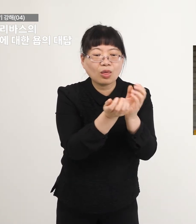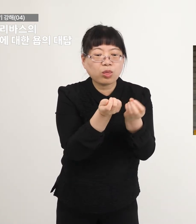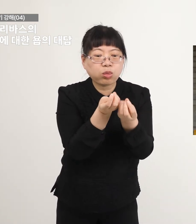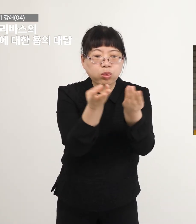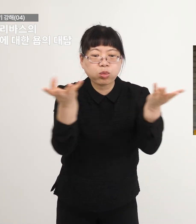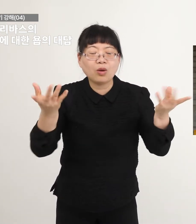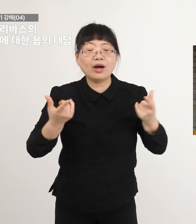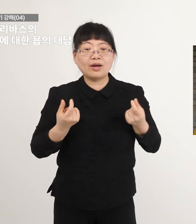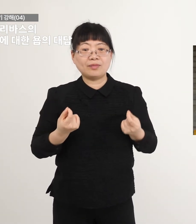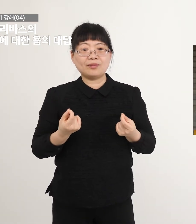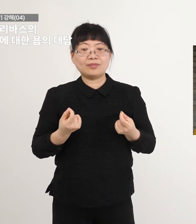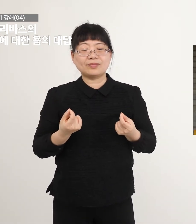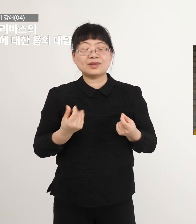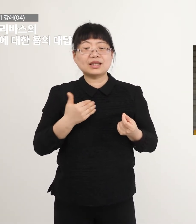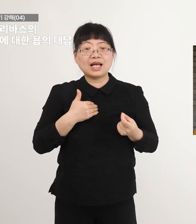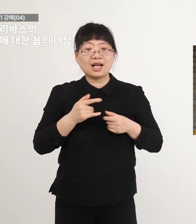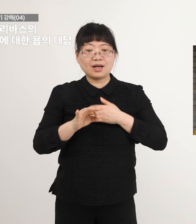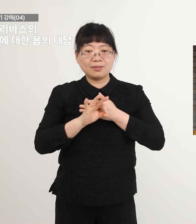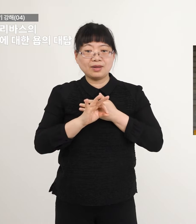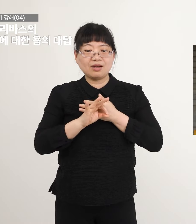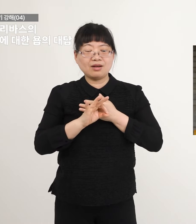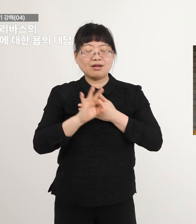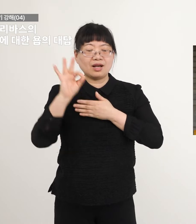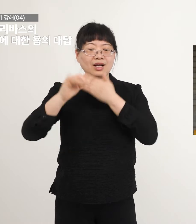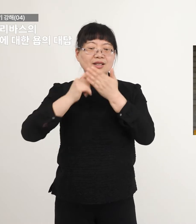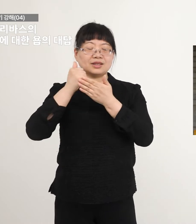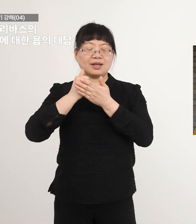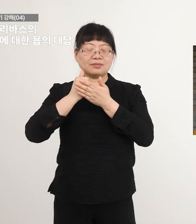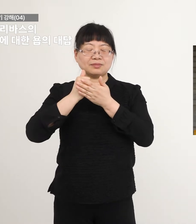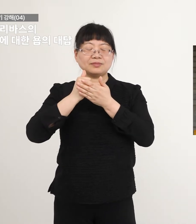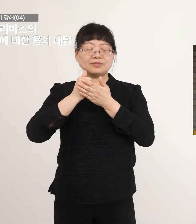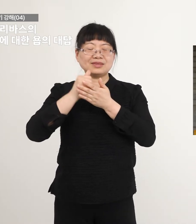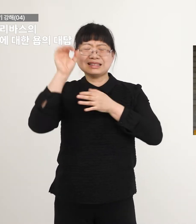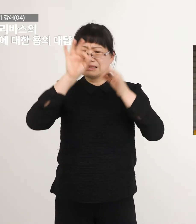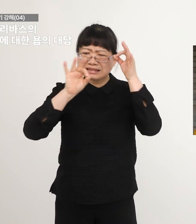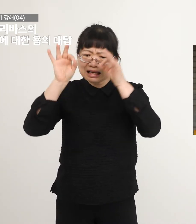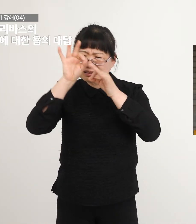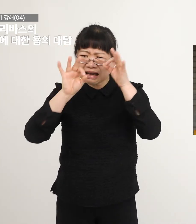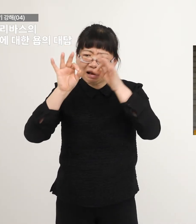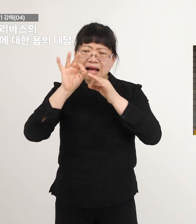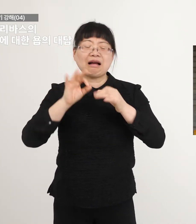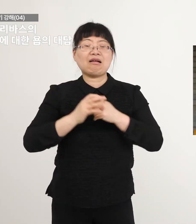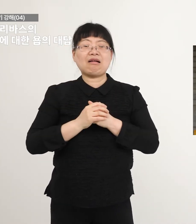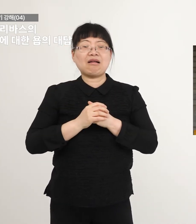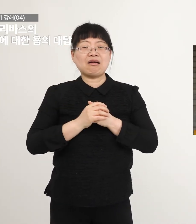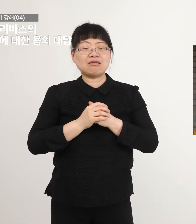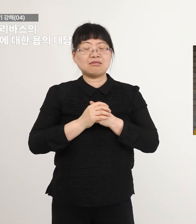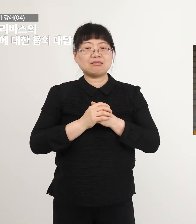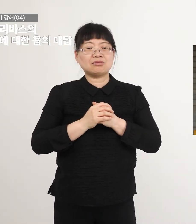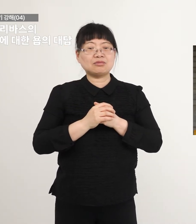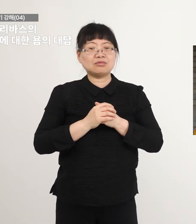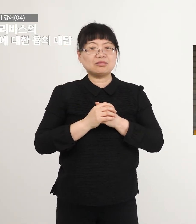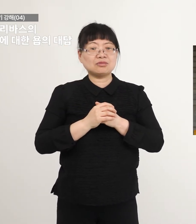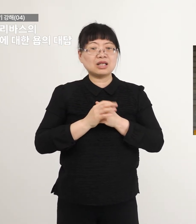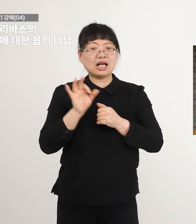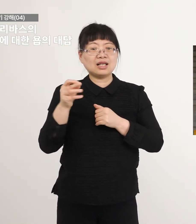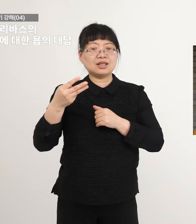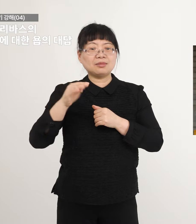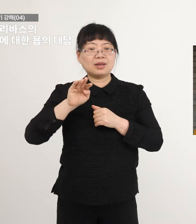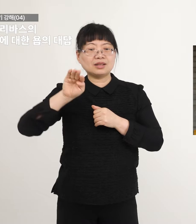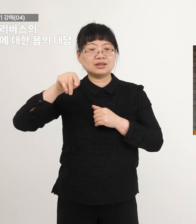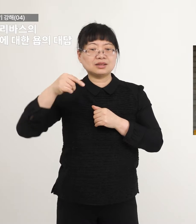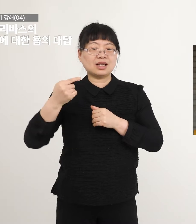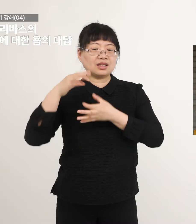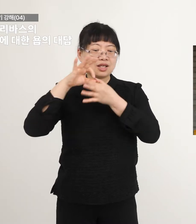같으니라. 나라면 하나님을 찾겠고, 이거 누가 하는 얘기죠? 계속 엘리바스가 하는